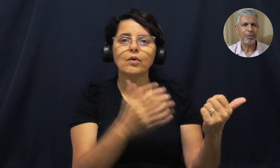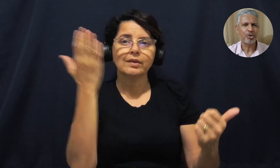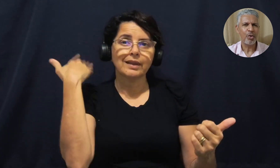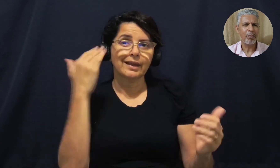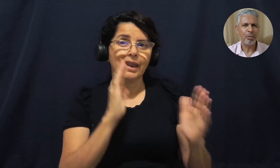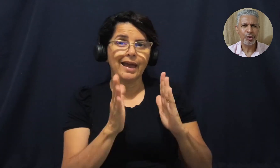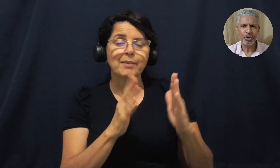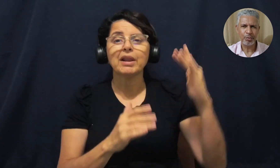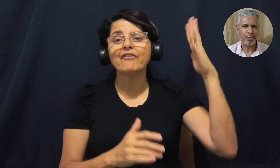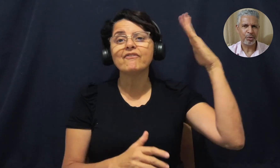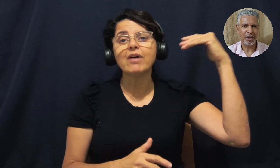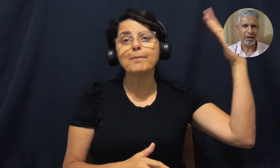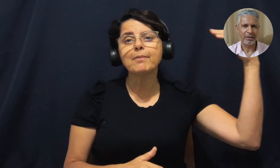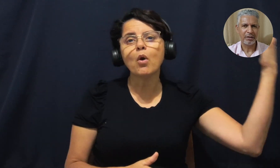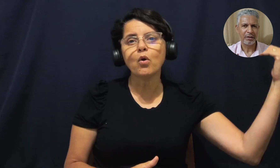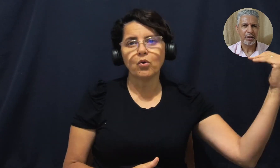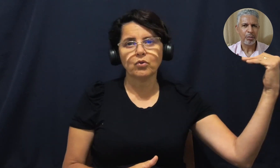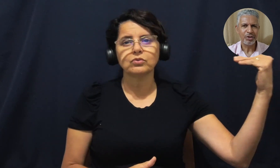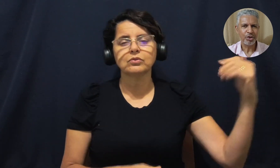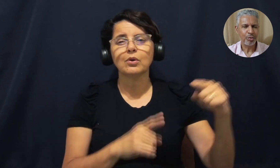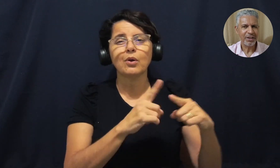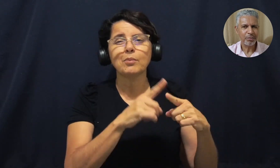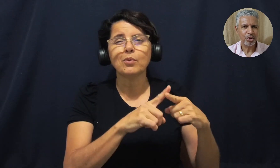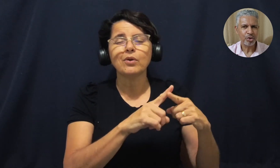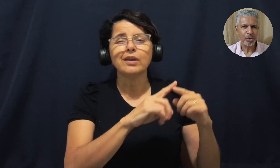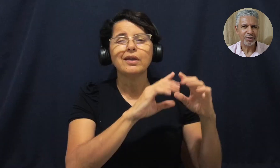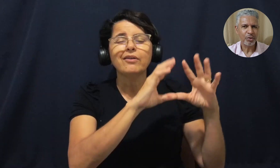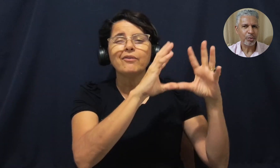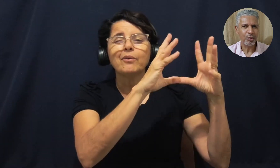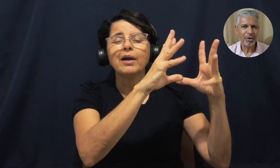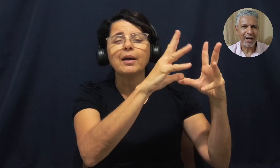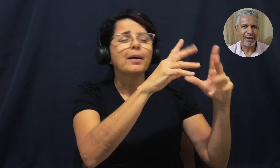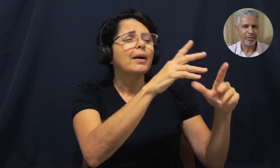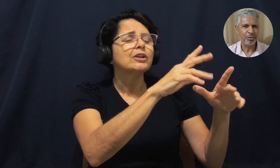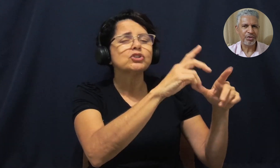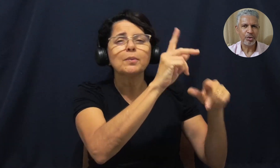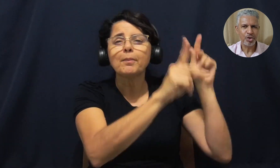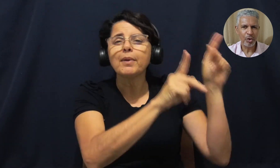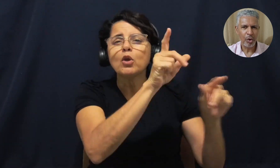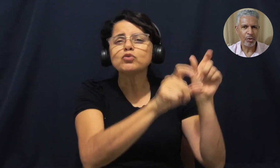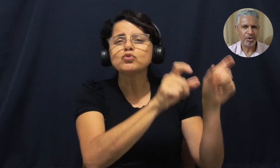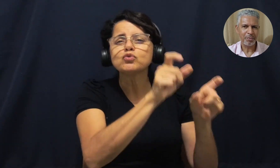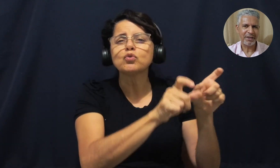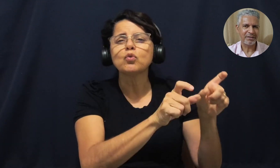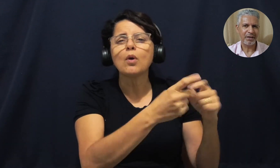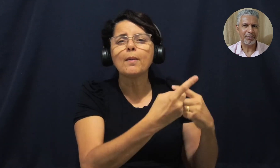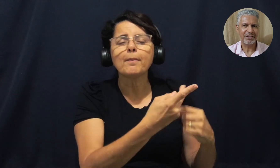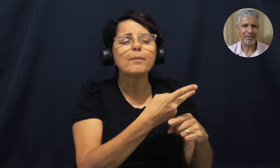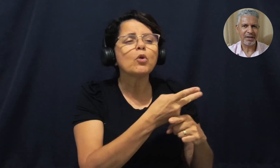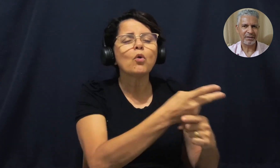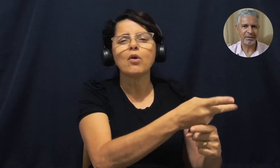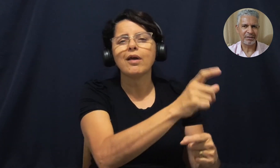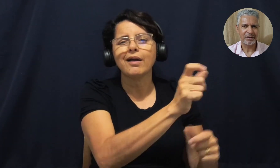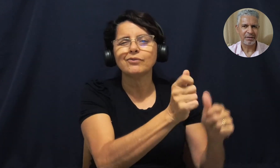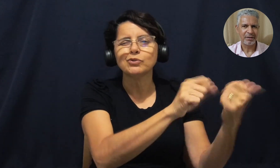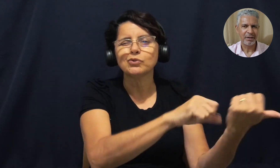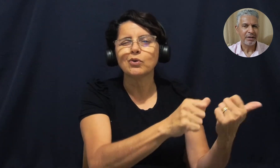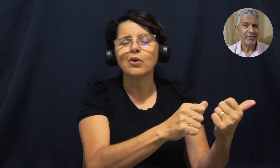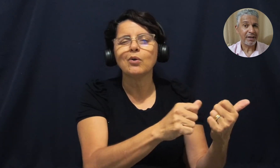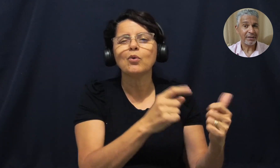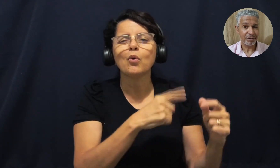tornado uma pessoa muito popular, pois inúmeras pessoas o procuravam, vinham de longe para serem